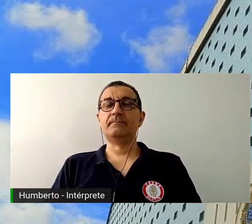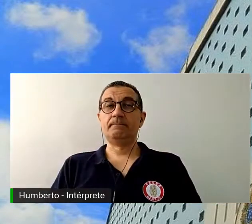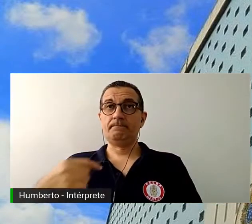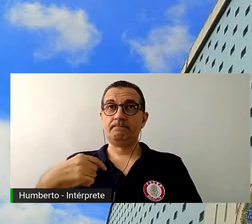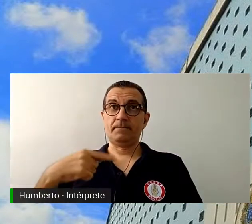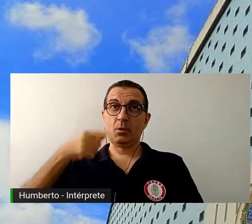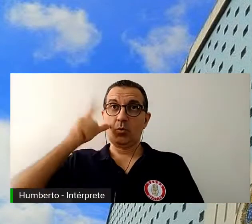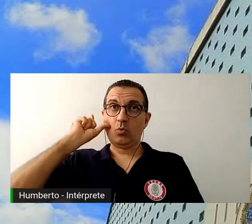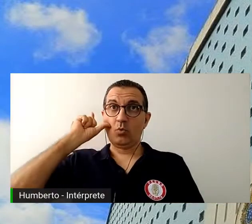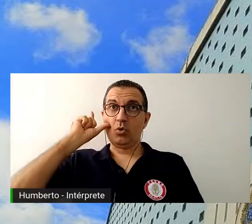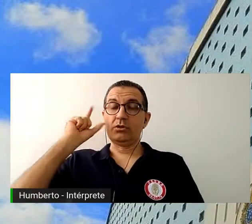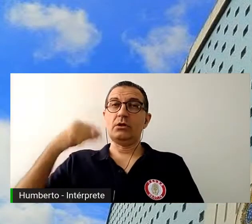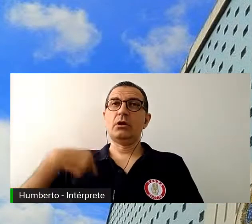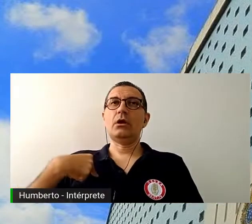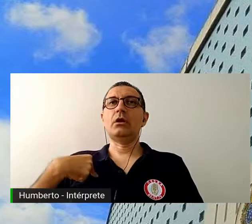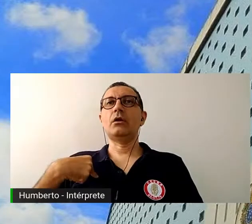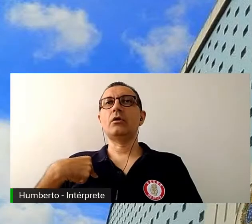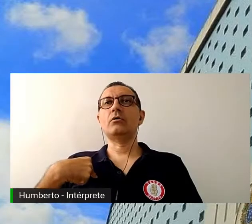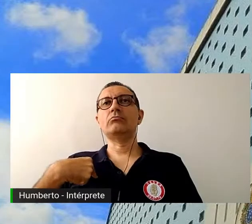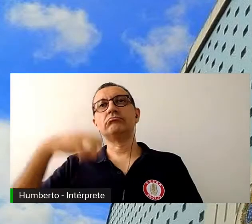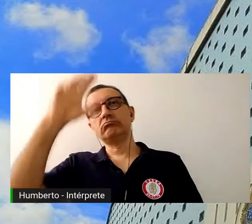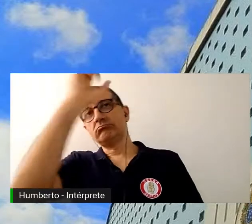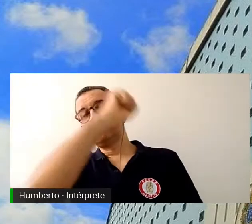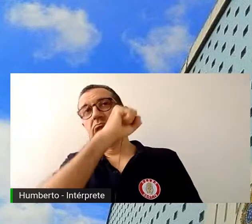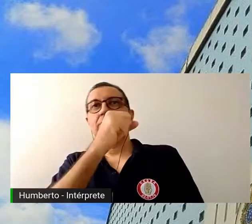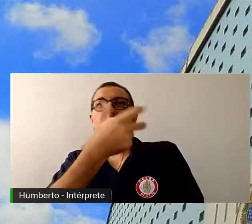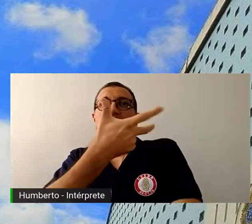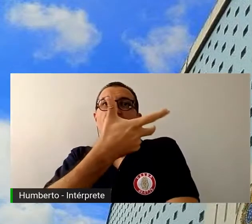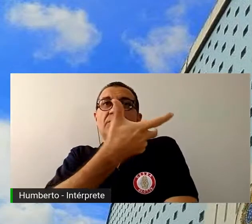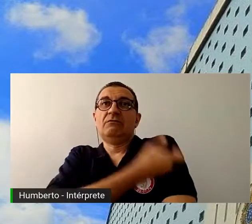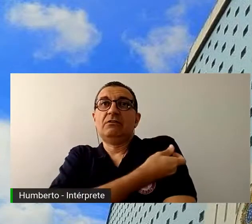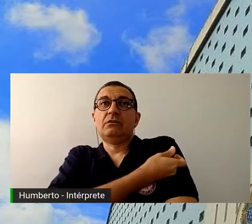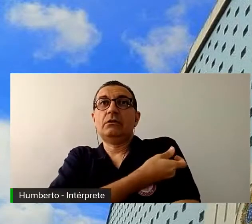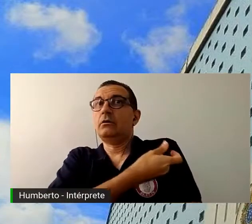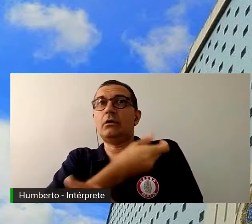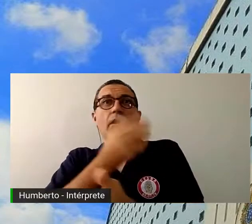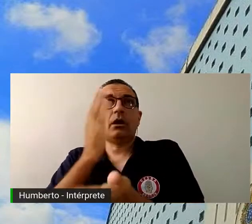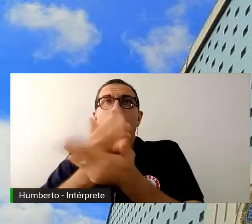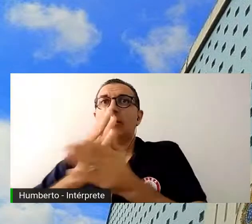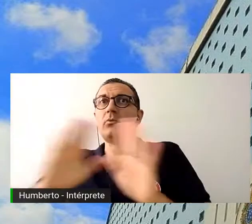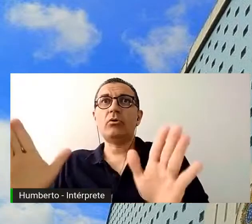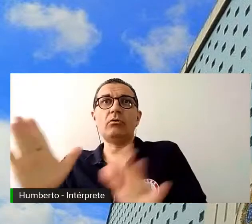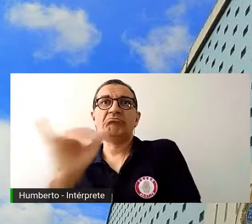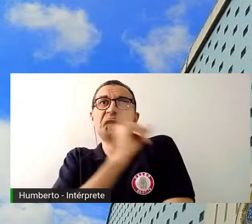que a vacina está em falta, não só no Rio de Janeiro, mas em muitas cidades do país.